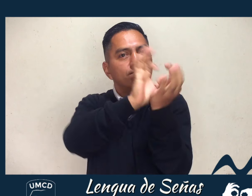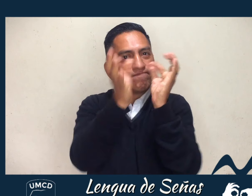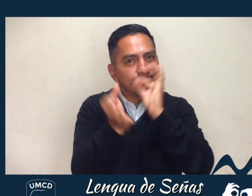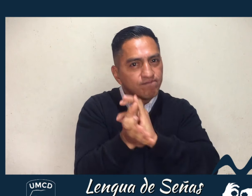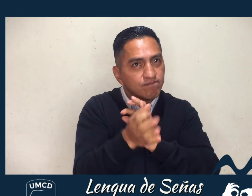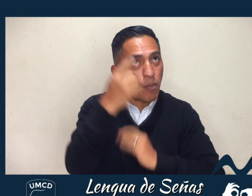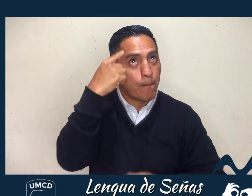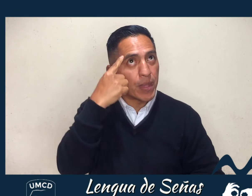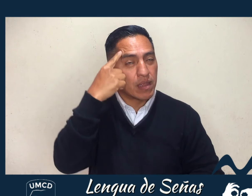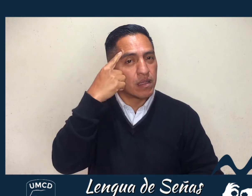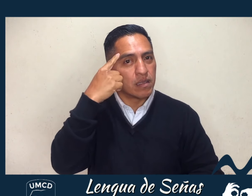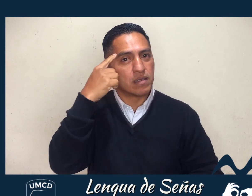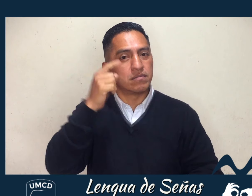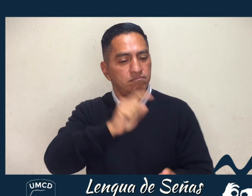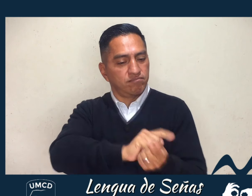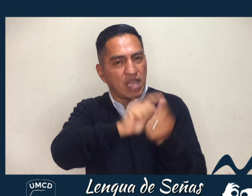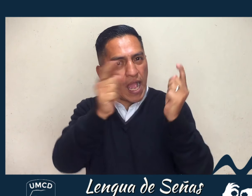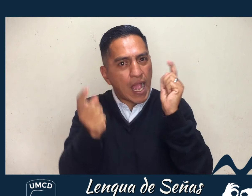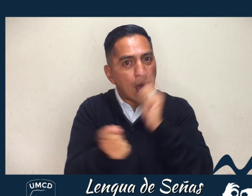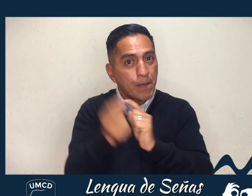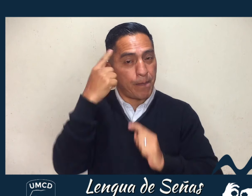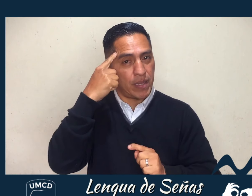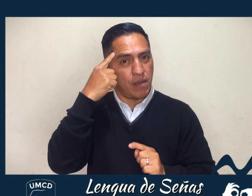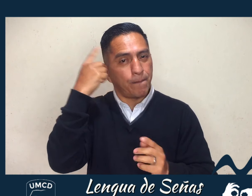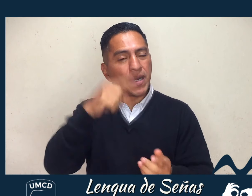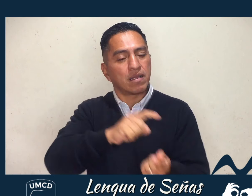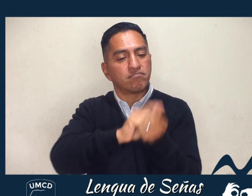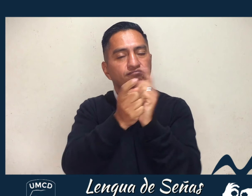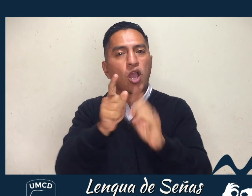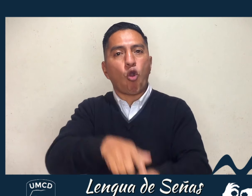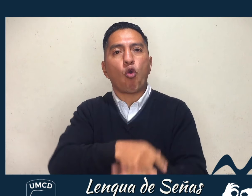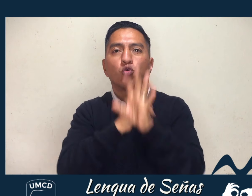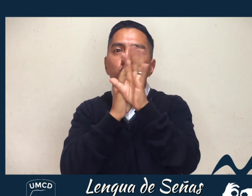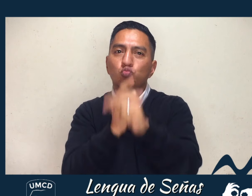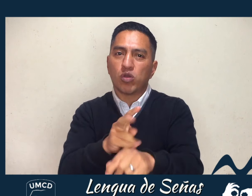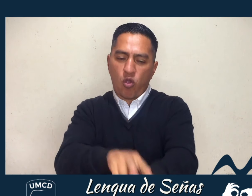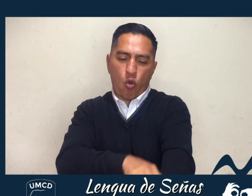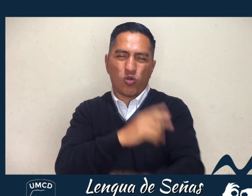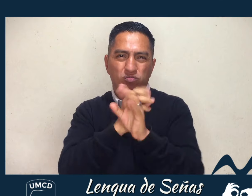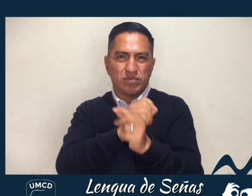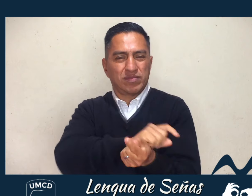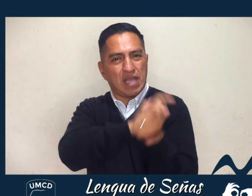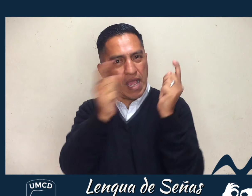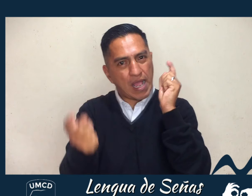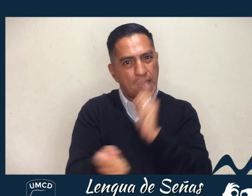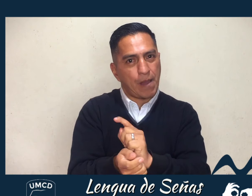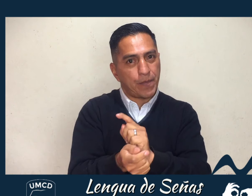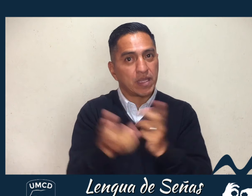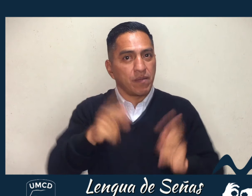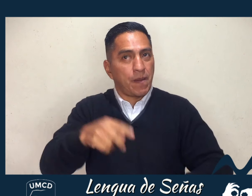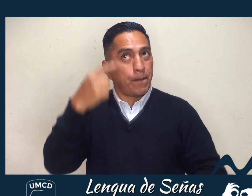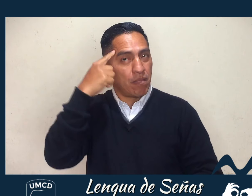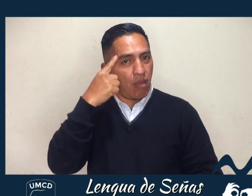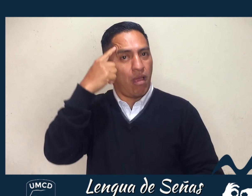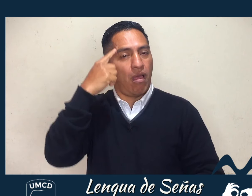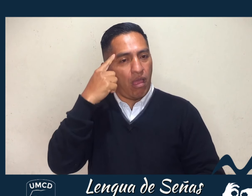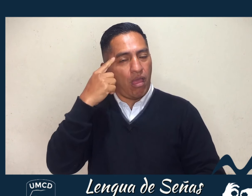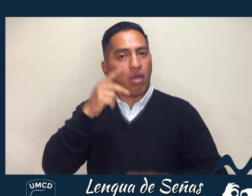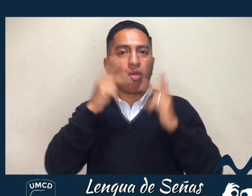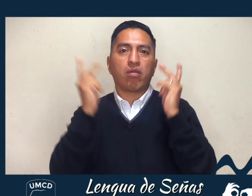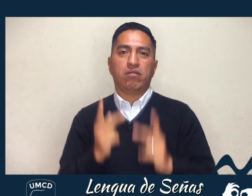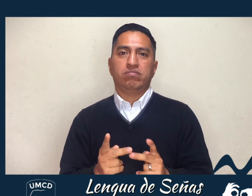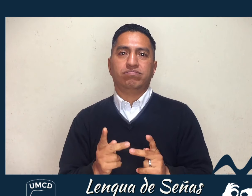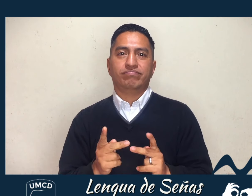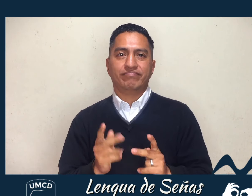transformar nuestro entendimiento para cambiar aquellos hábitos, actitudes y pensamientos pecaminosos que